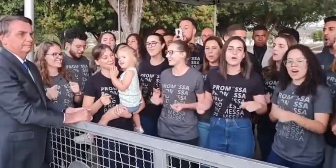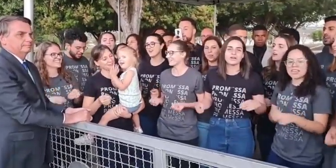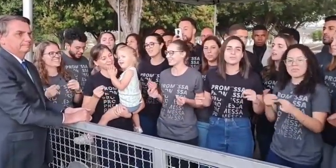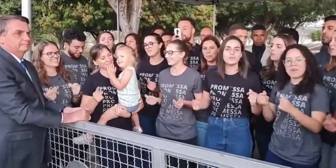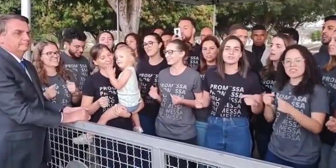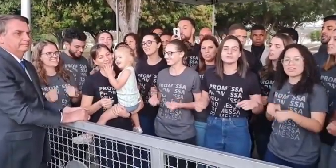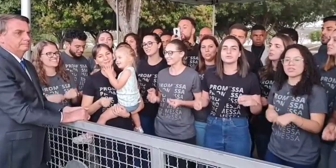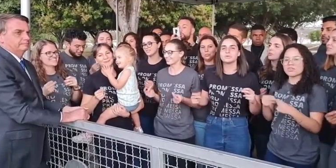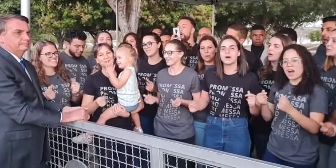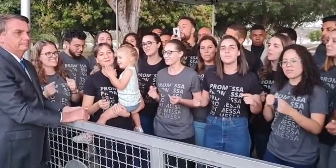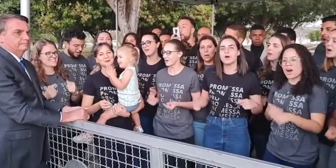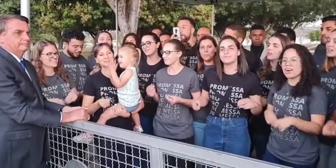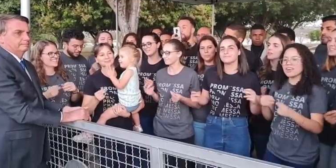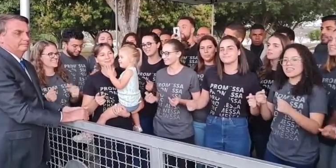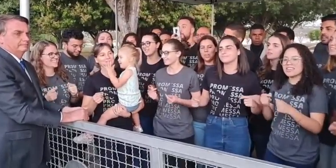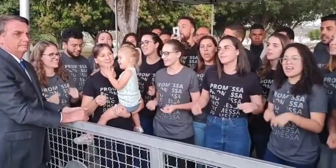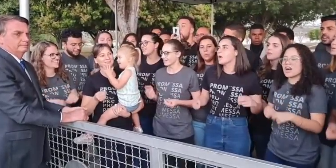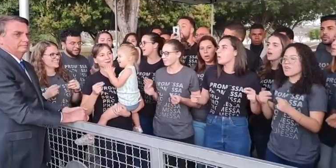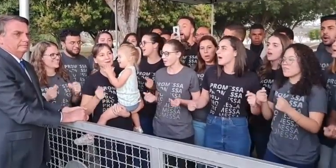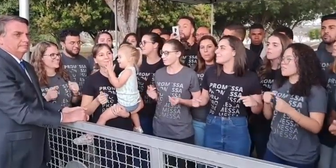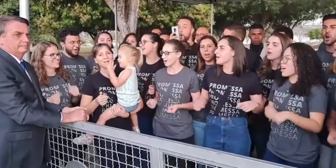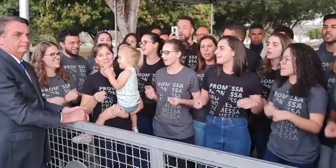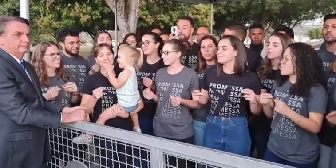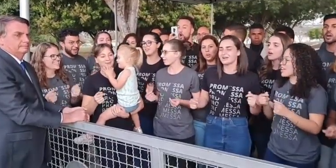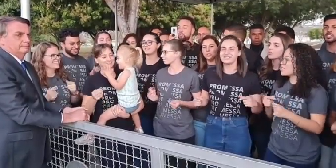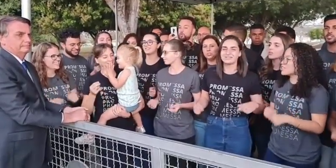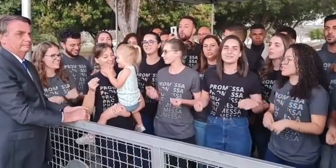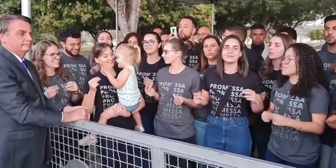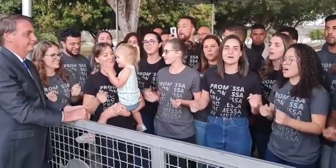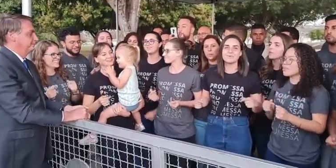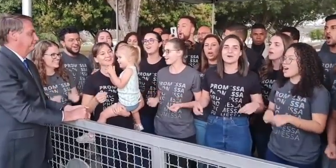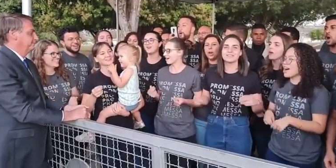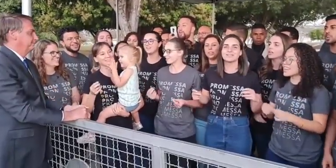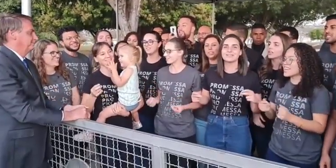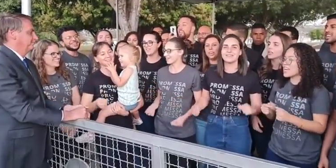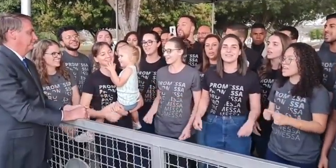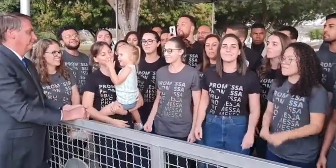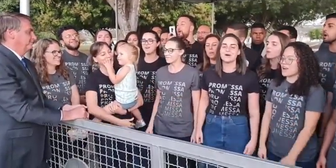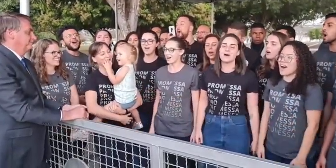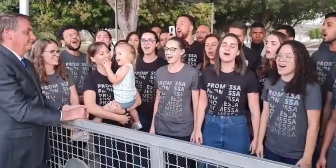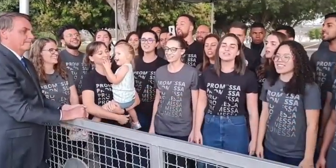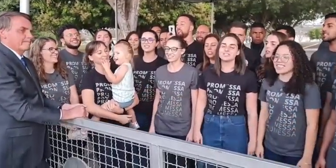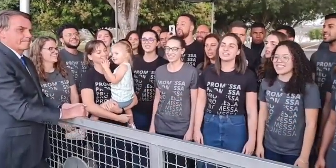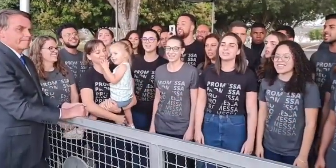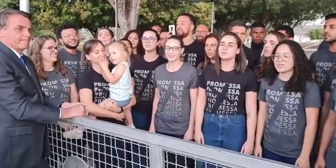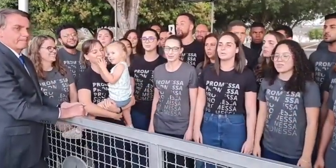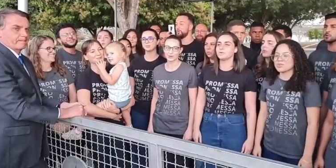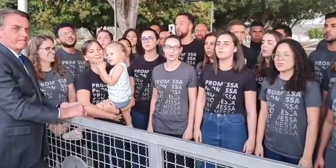amor que pode tudo, o amor que pode tudo, o amor que pode